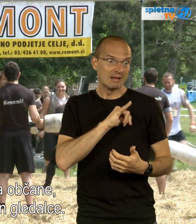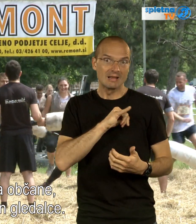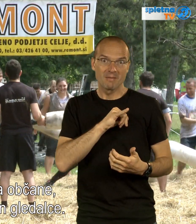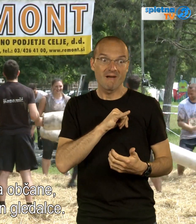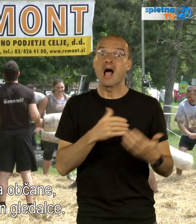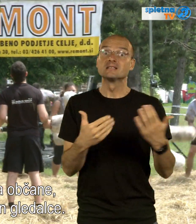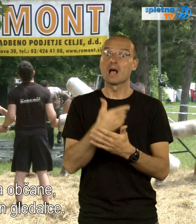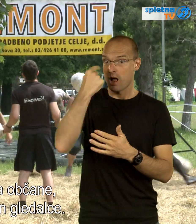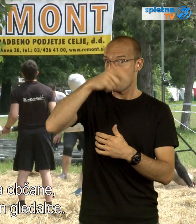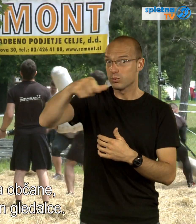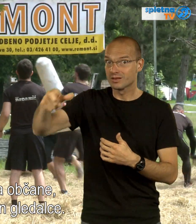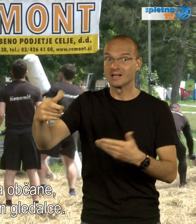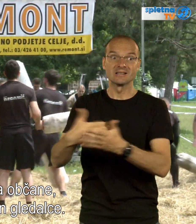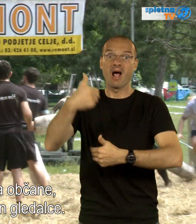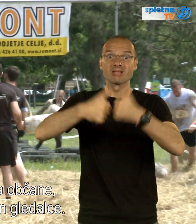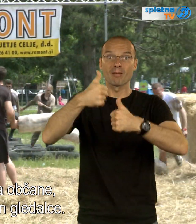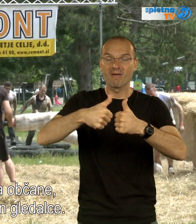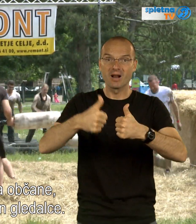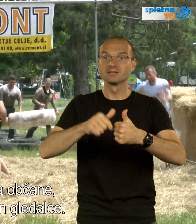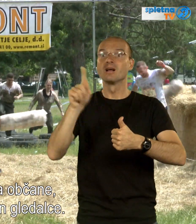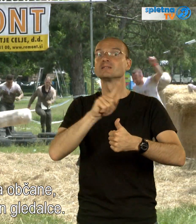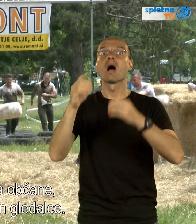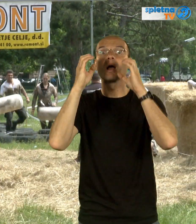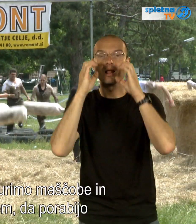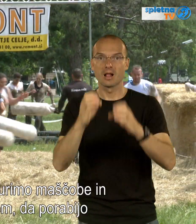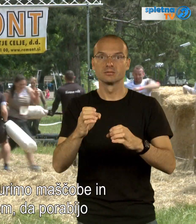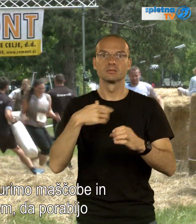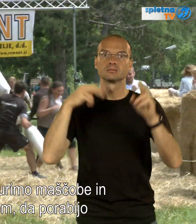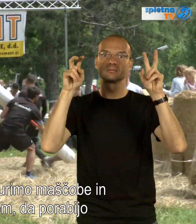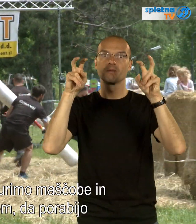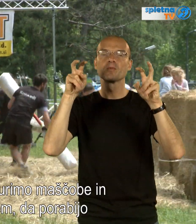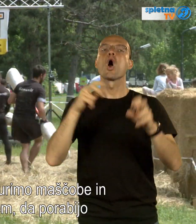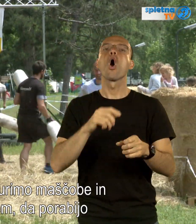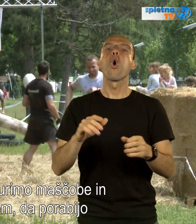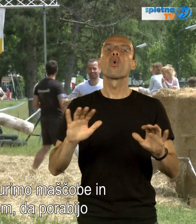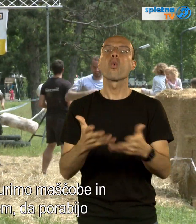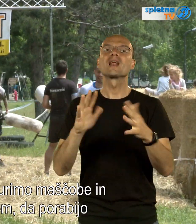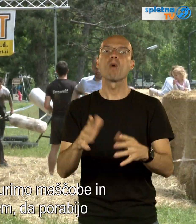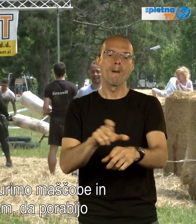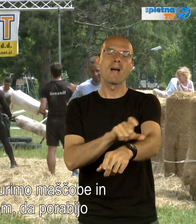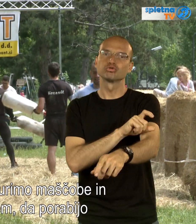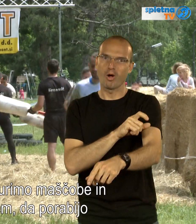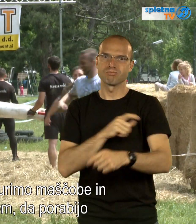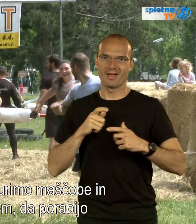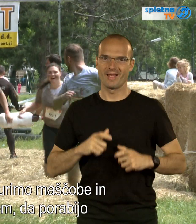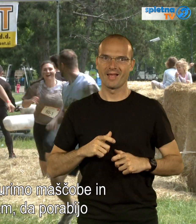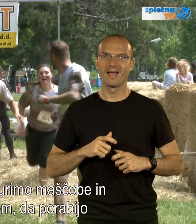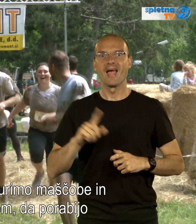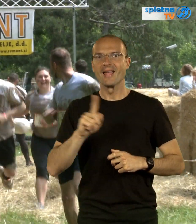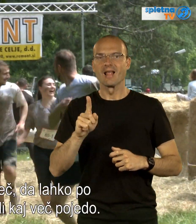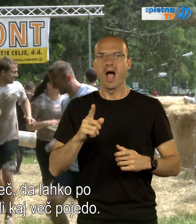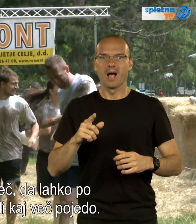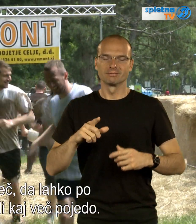zanimiva in za občane, in za udeležence, in za gledalce. Naš slogan je, da kurimo maščobe in pomagamo tudi ljudem, da skurijo